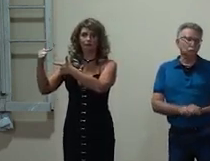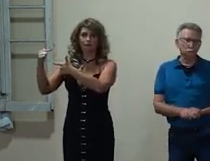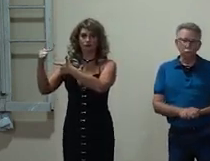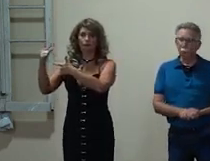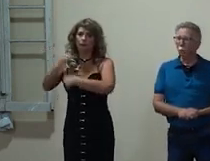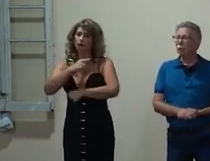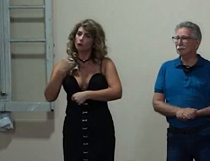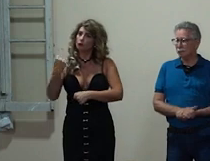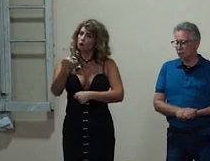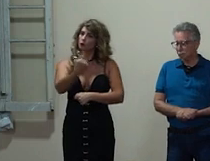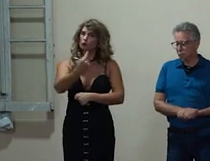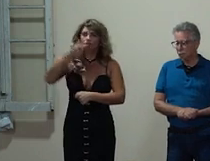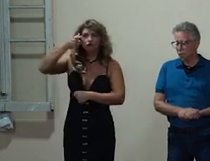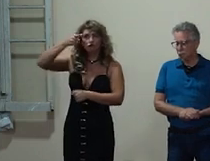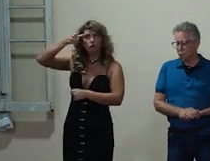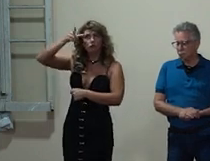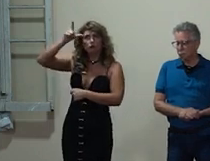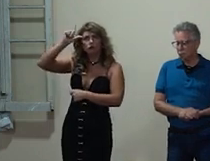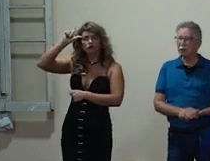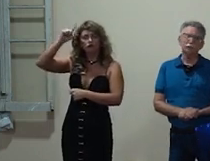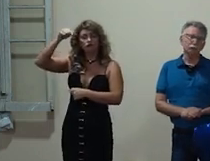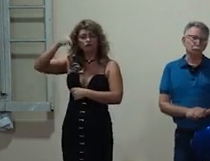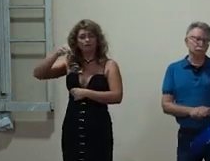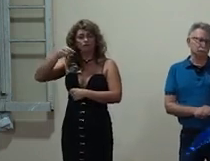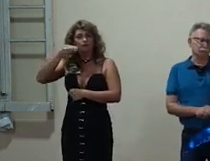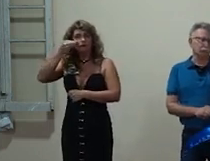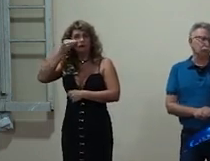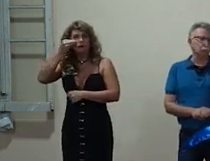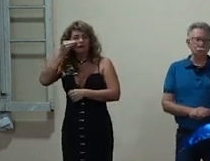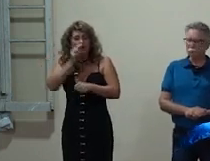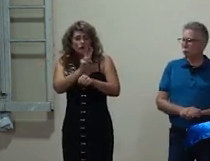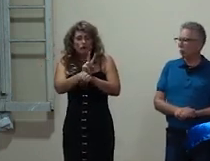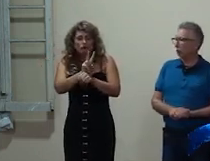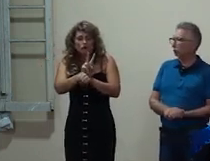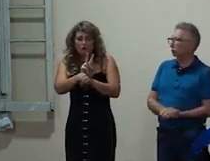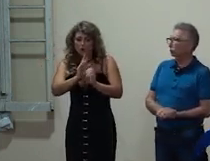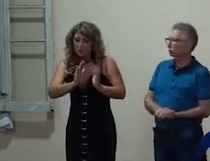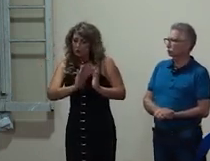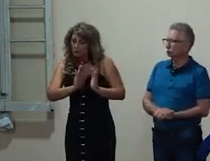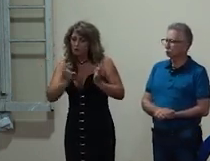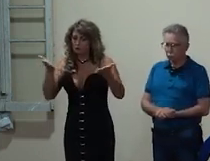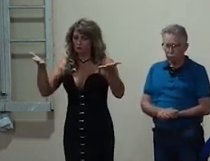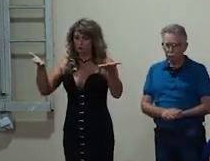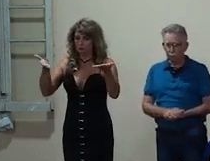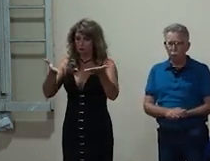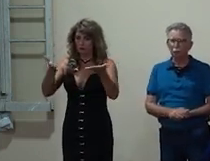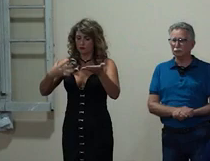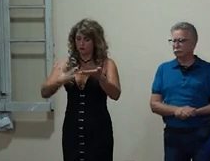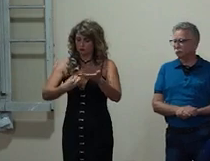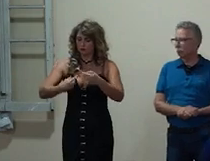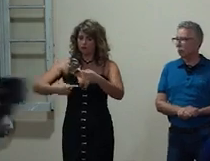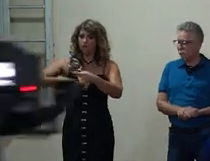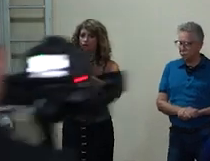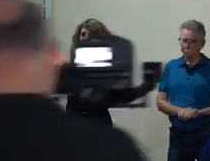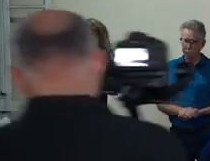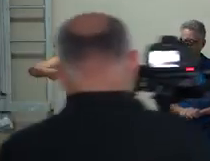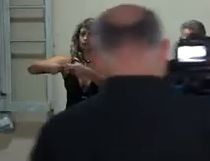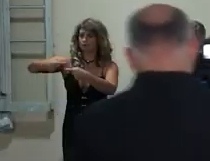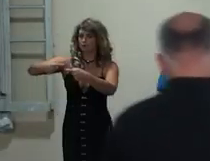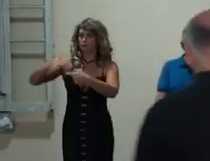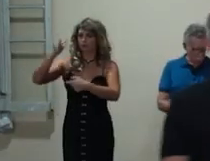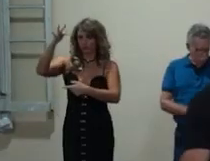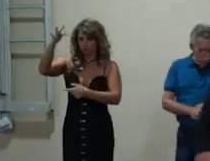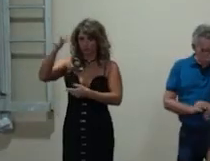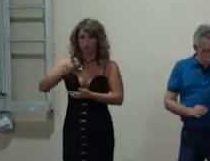com o nosso ontem, tentando preservar hoje para os pósteros amanhã.